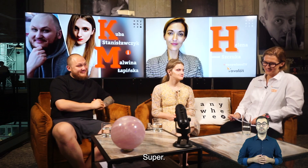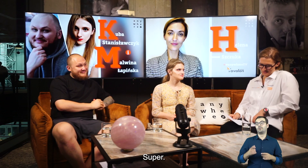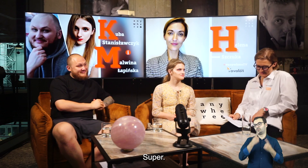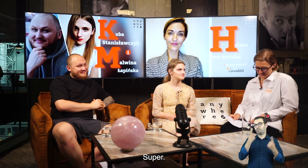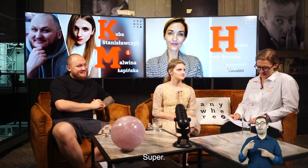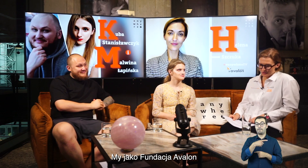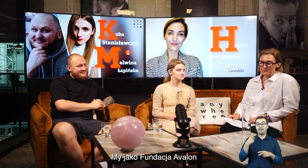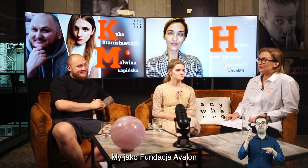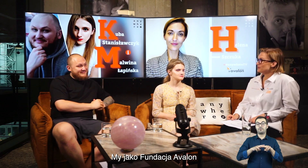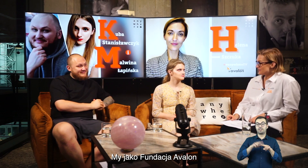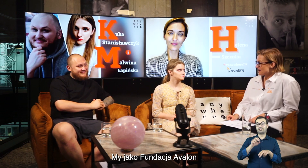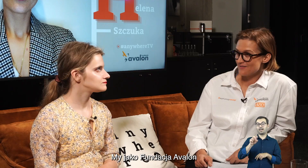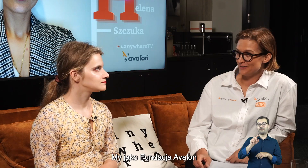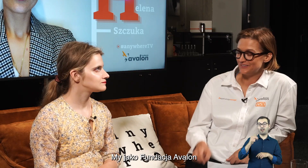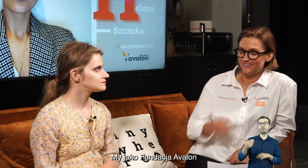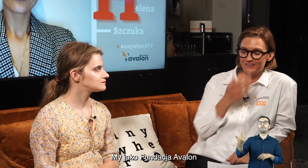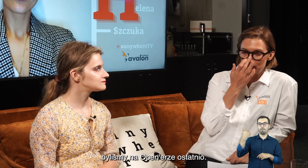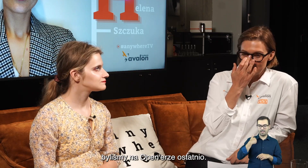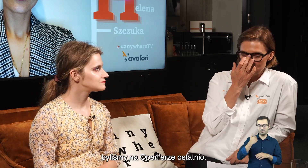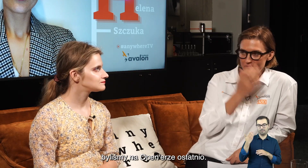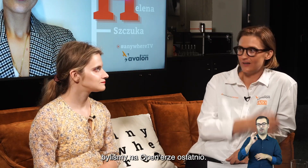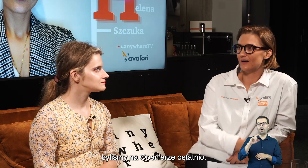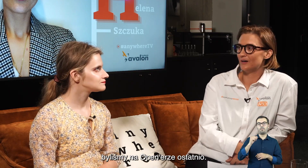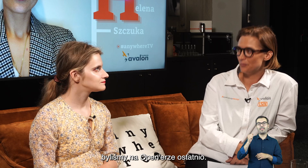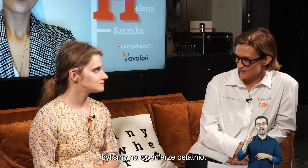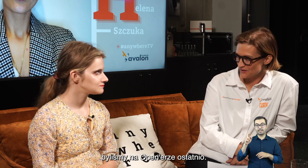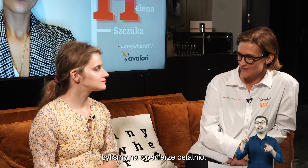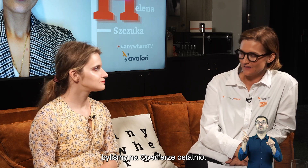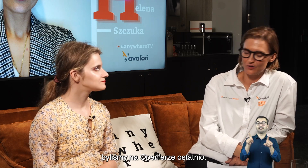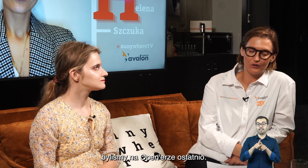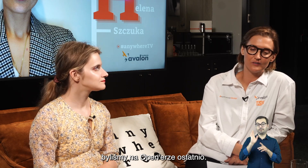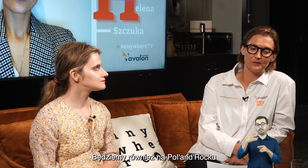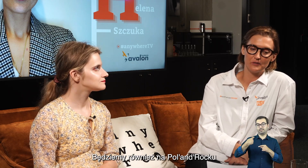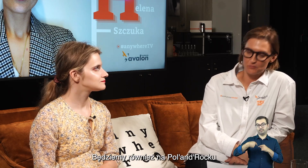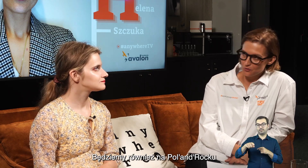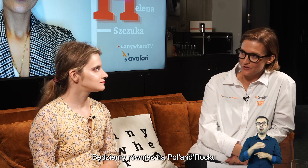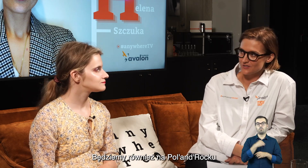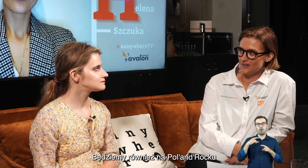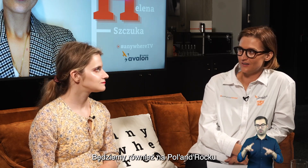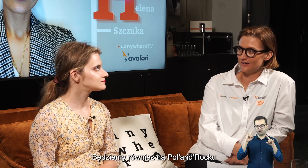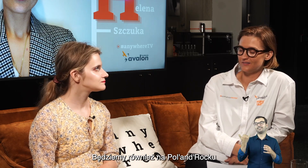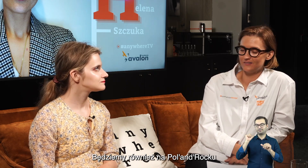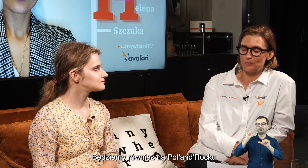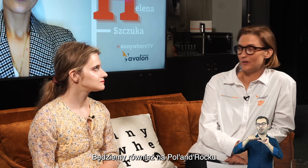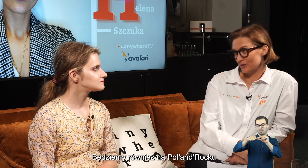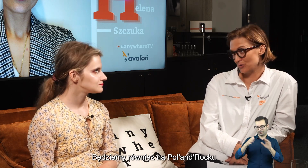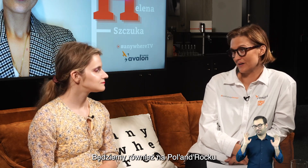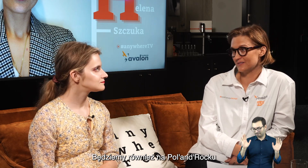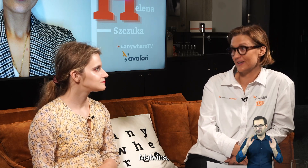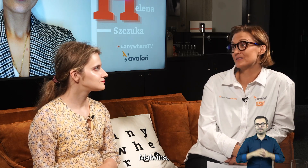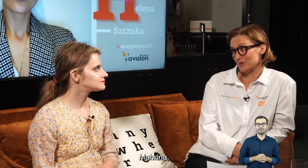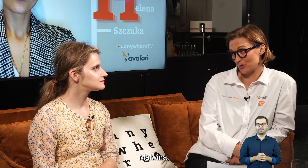mogę się czekać. Super. No my jako Fundacja Avalon byliśmy na Openerze ostatnio. Będziemy również na Poland